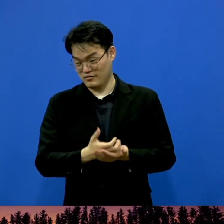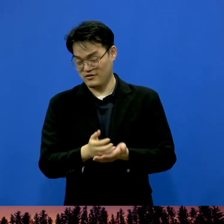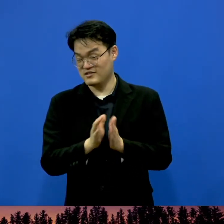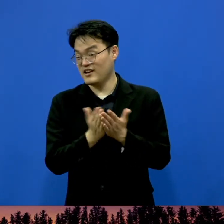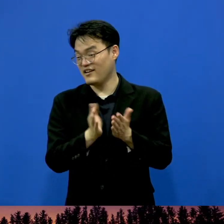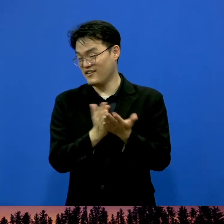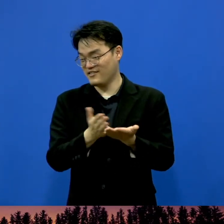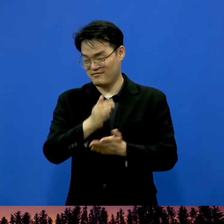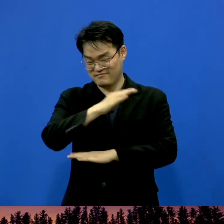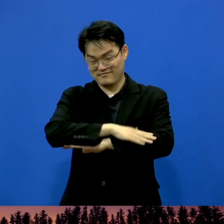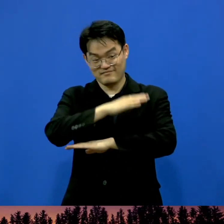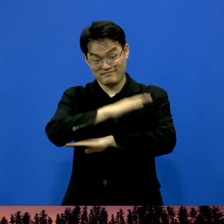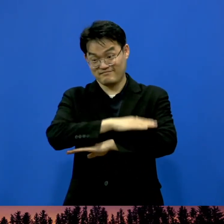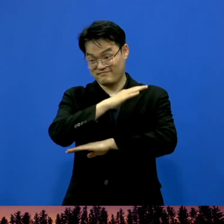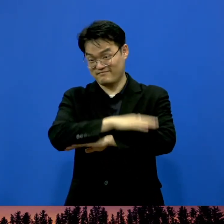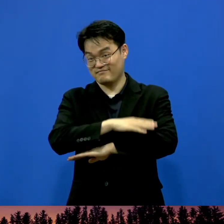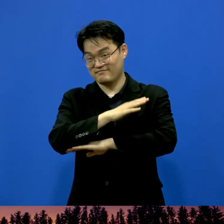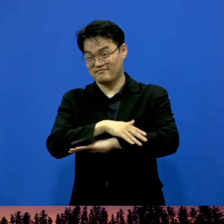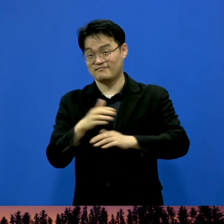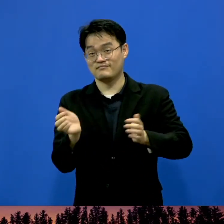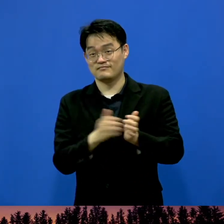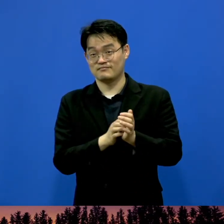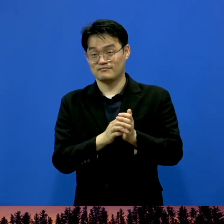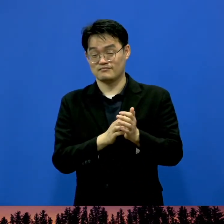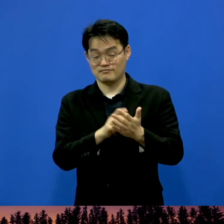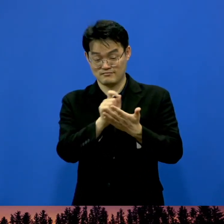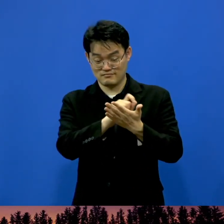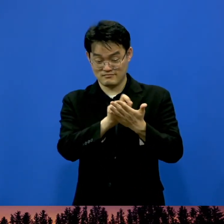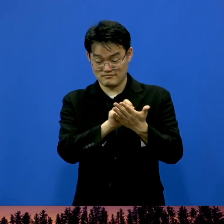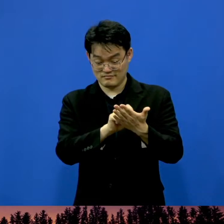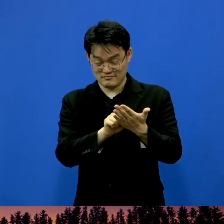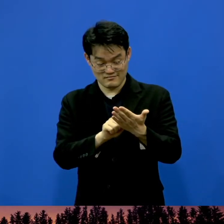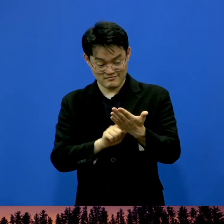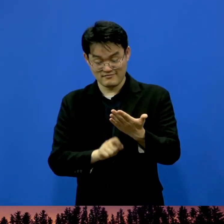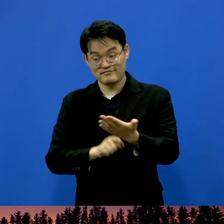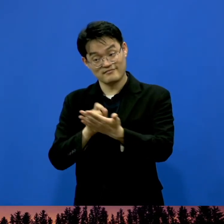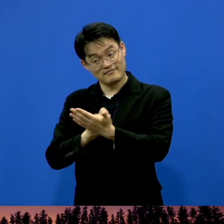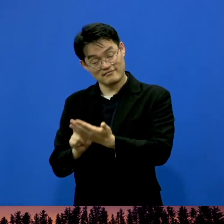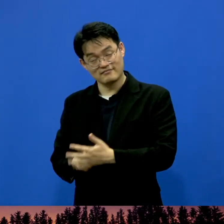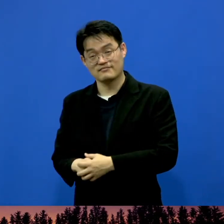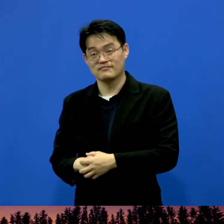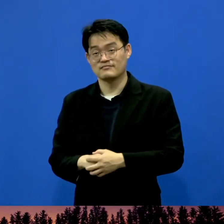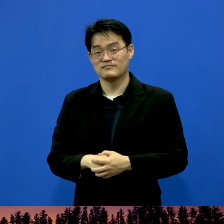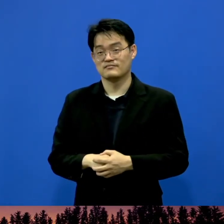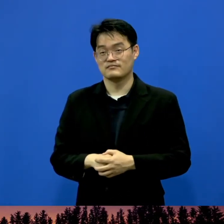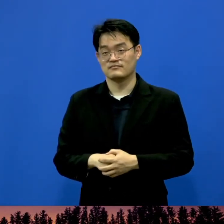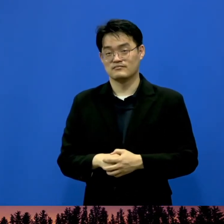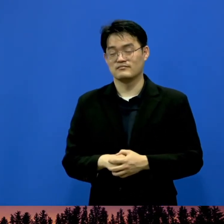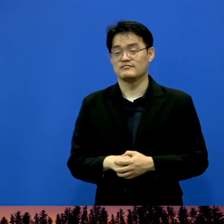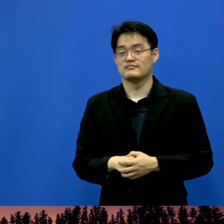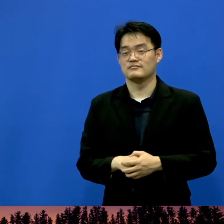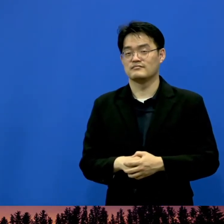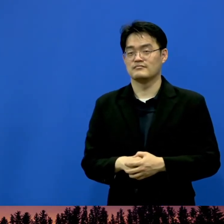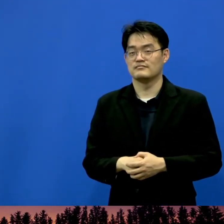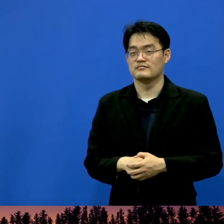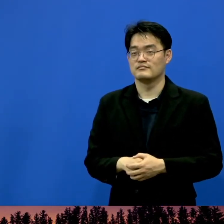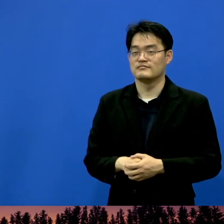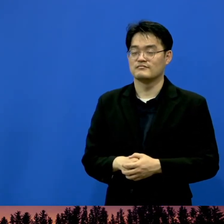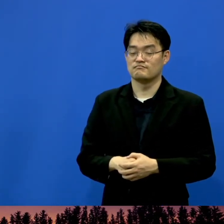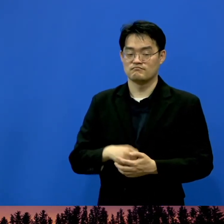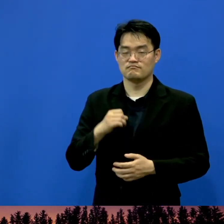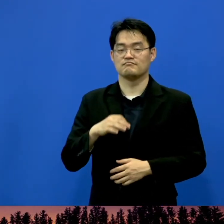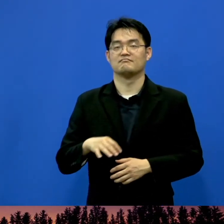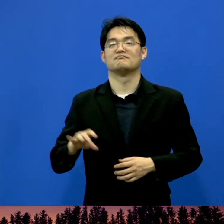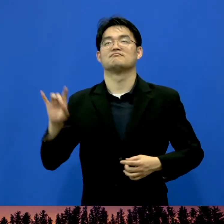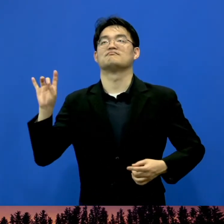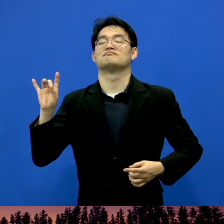나왔잖아요. 그죠? 그 에세이로만 쓴 거예요. 그게 쓴 거예요. 그냥 가만히